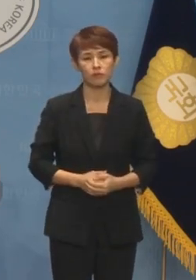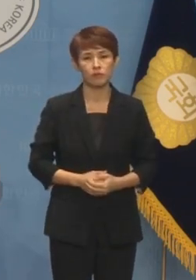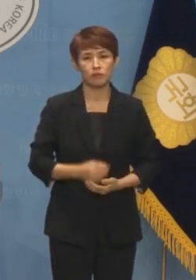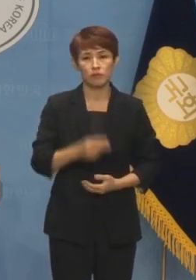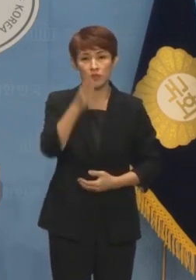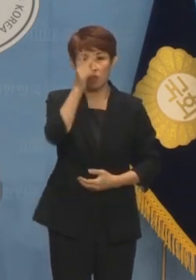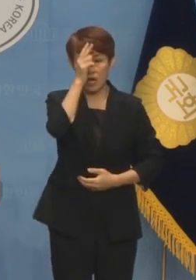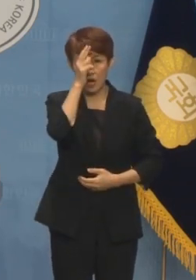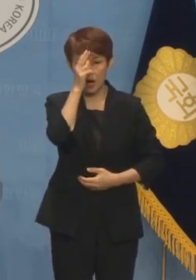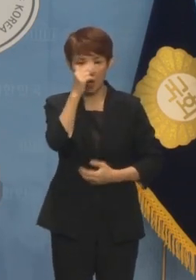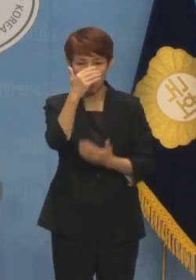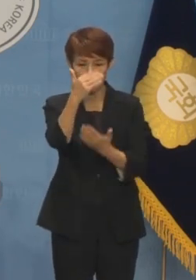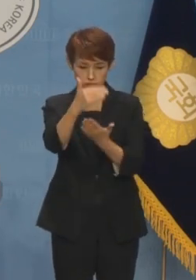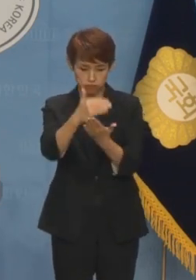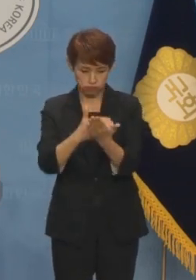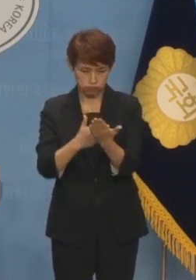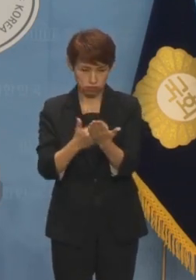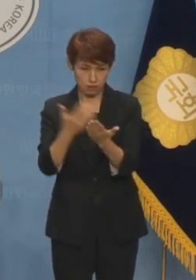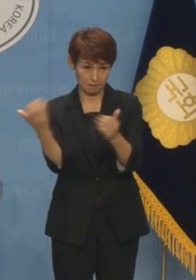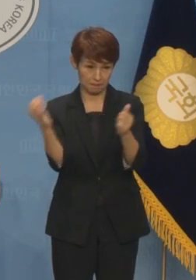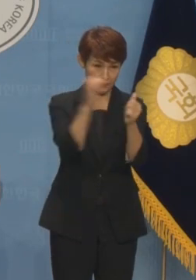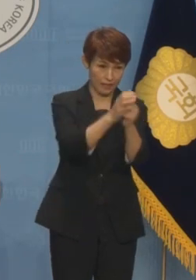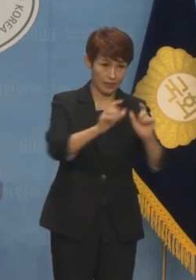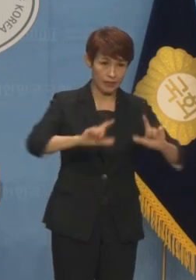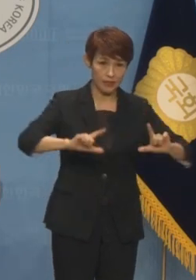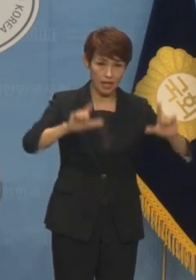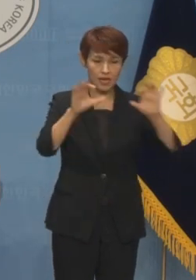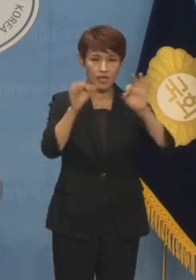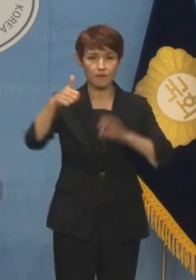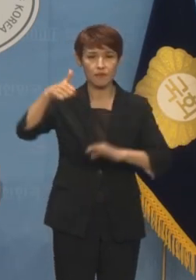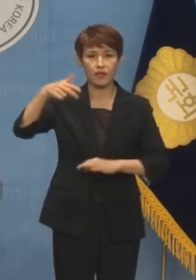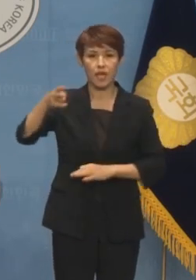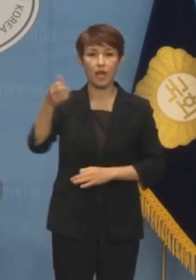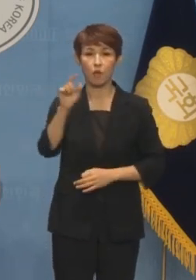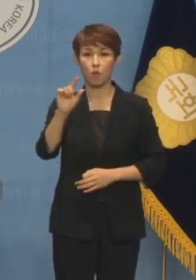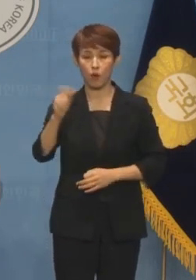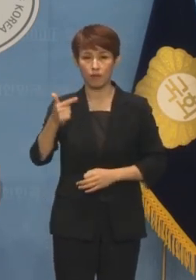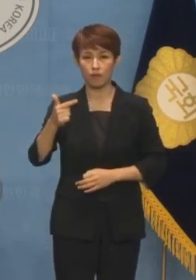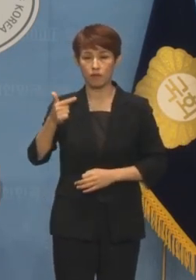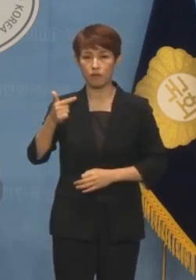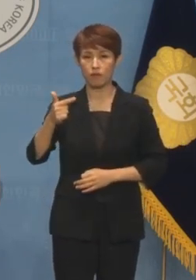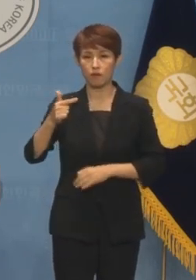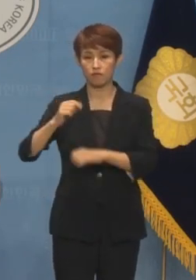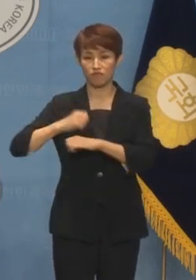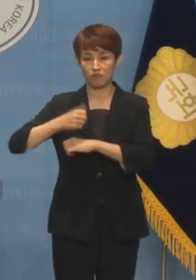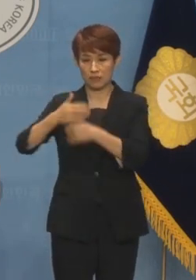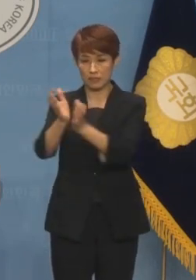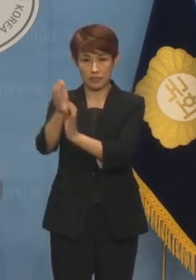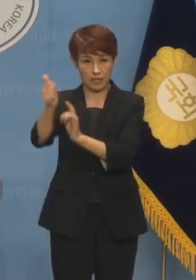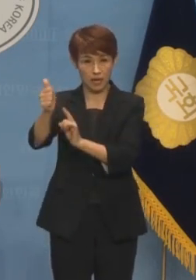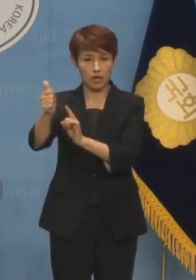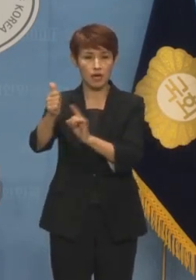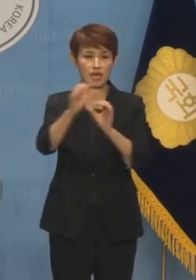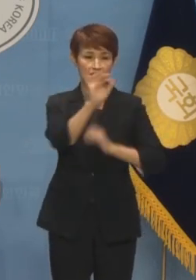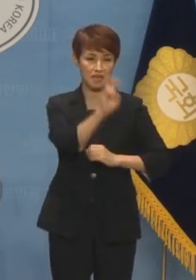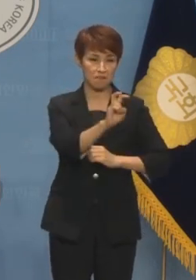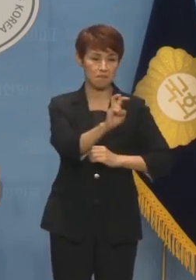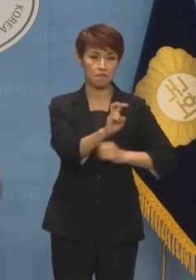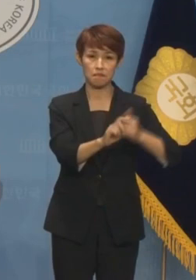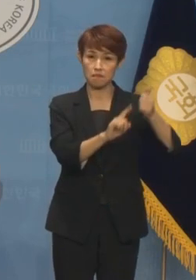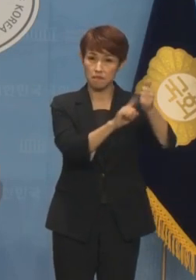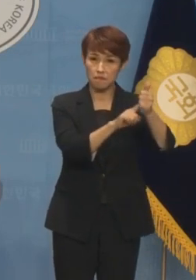경찰의 사건 기록을 이첩한 날 김계환 해병대 사령관과 임성근 해병대